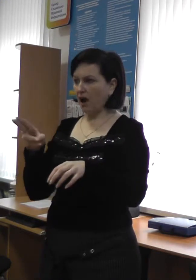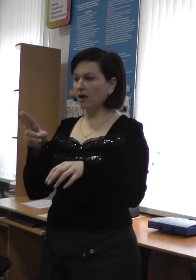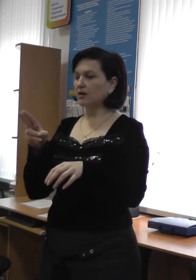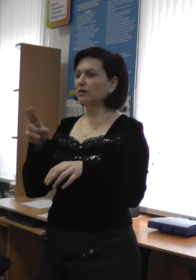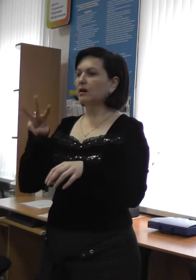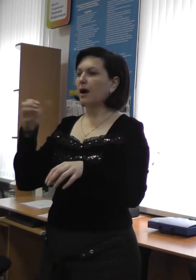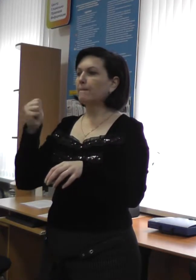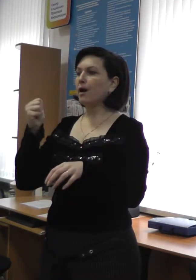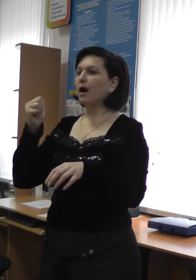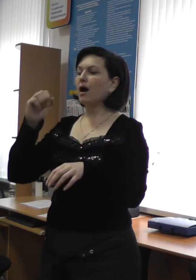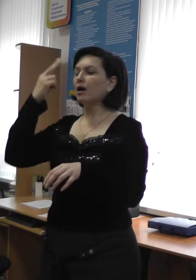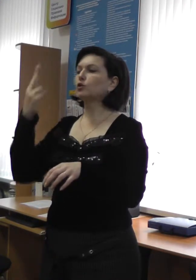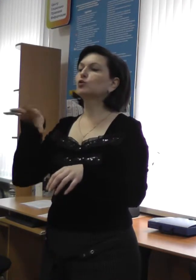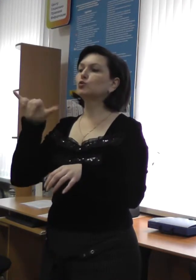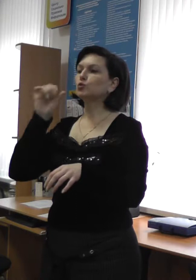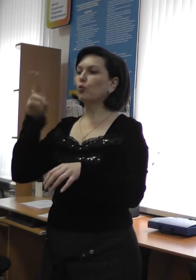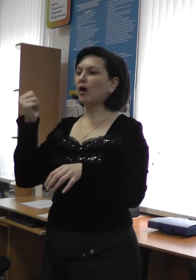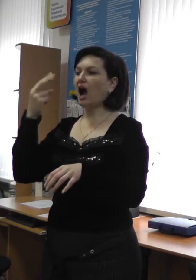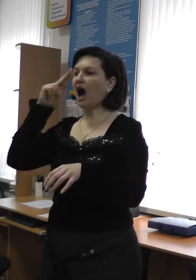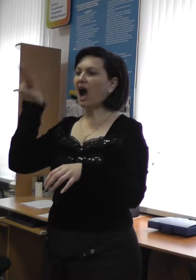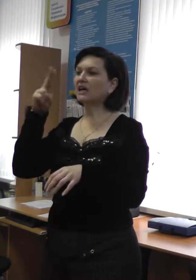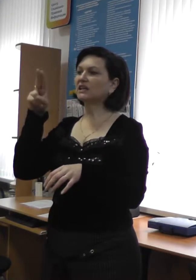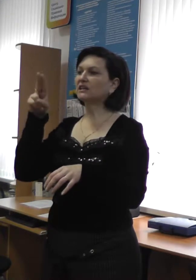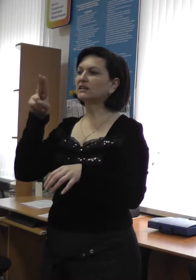Константиновича Мацукатиса.